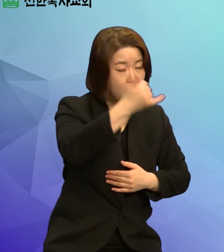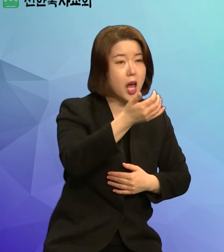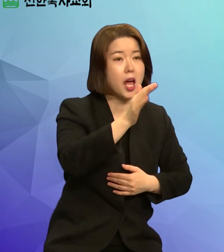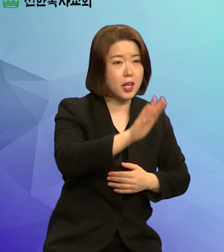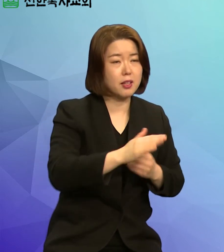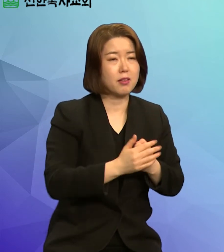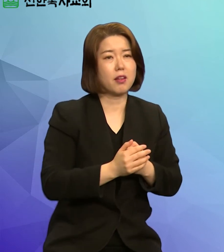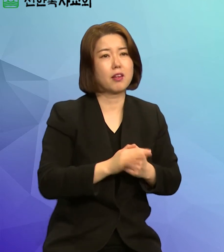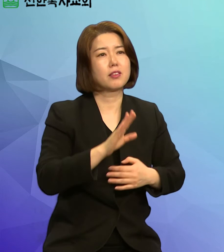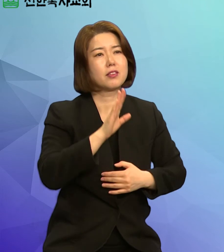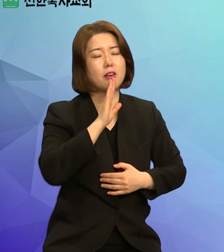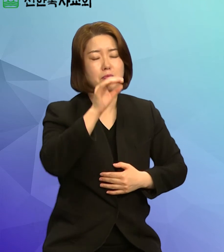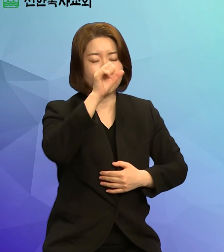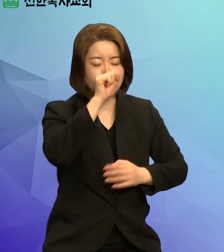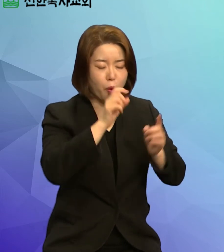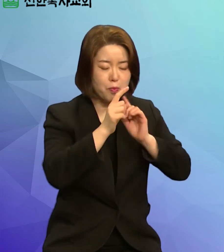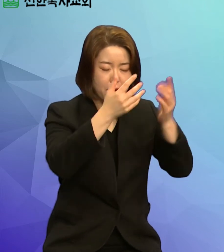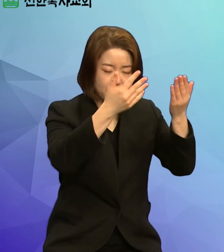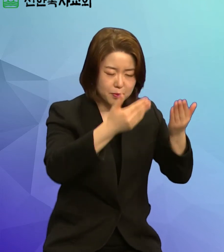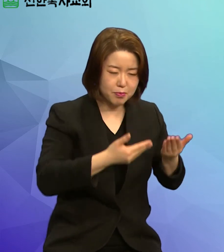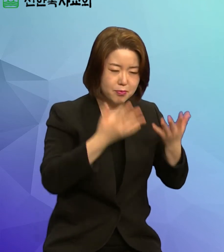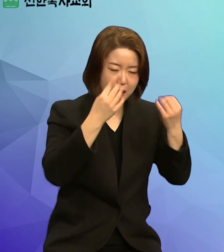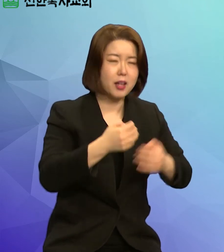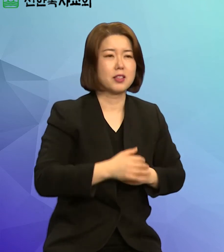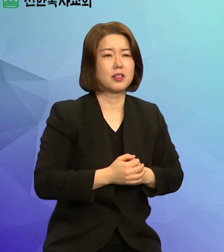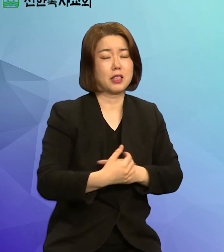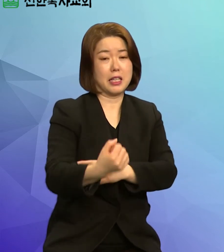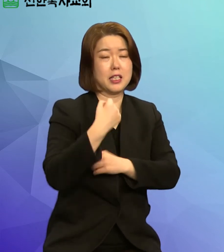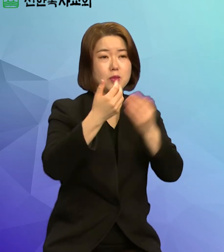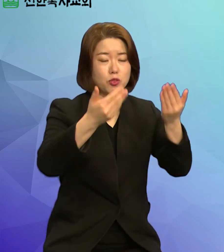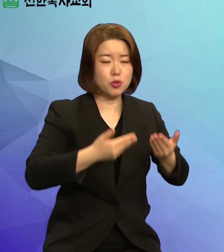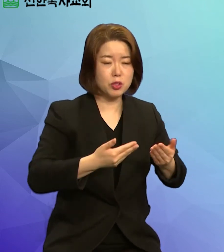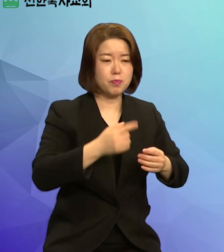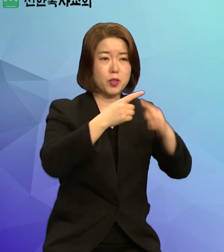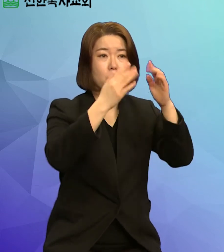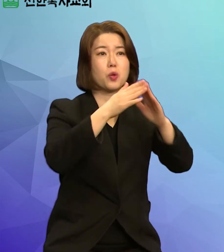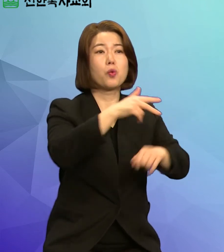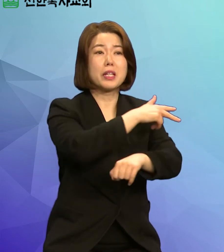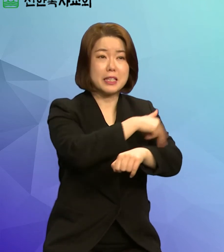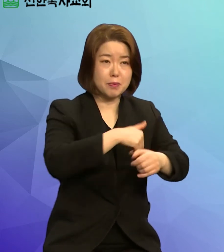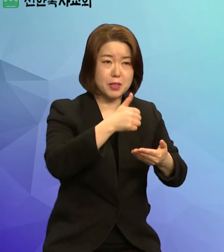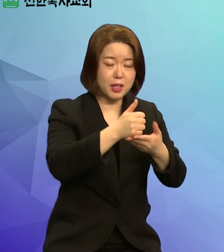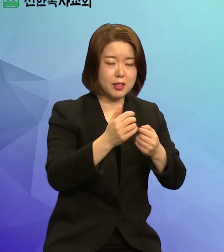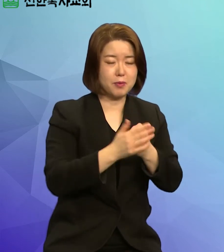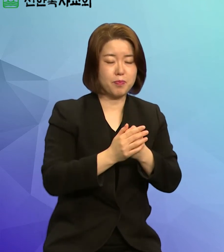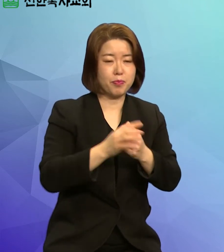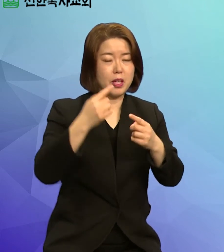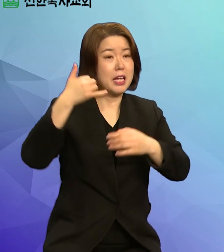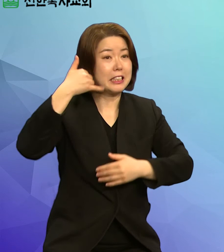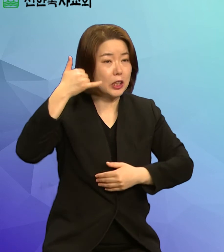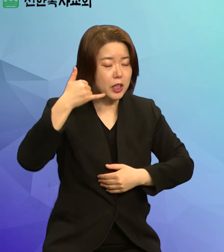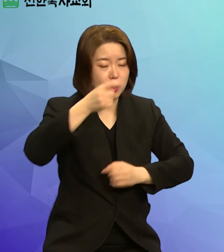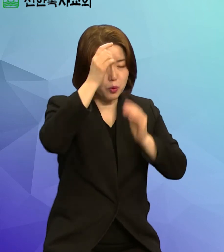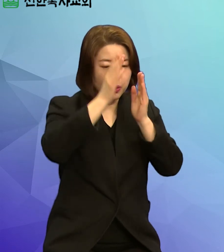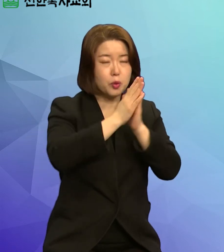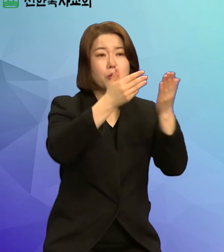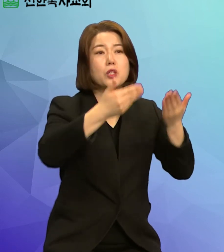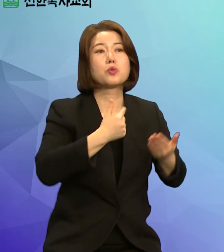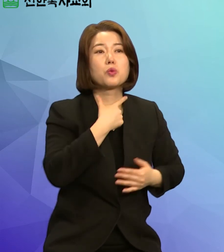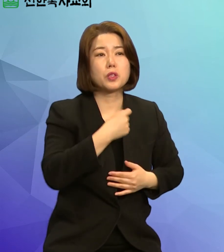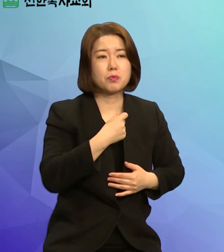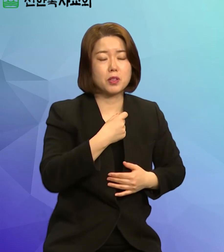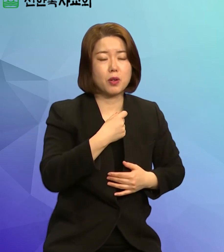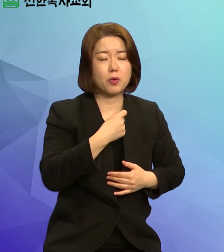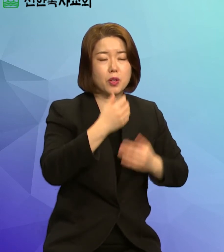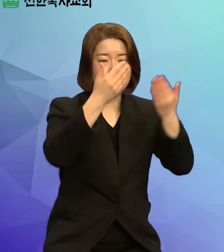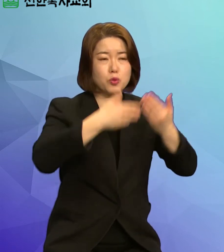걸었는데 그렇게도 좋은 말씀 많이 해주시면서 힘주신 교회 집사님, 전화로라도 기도해 주시고 싶다면서 기도해